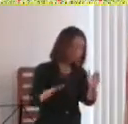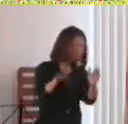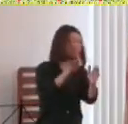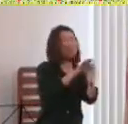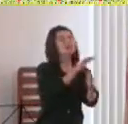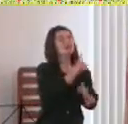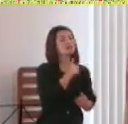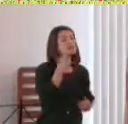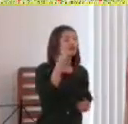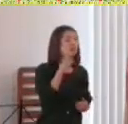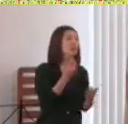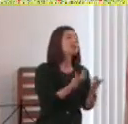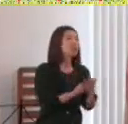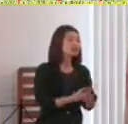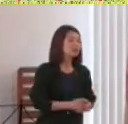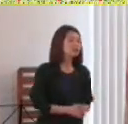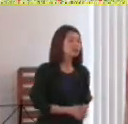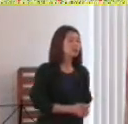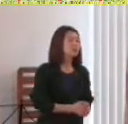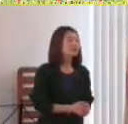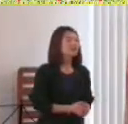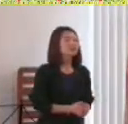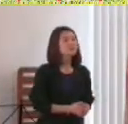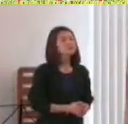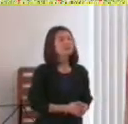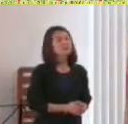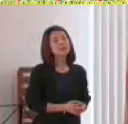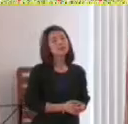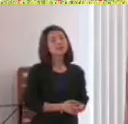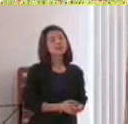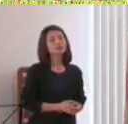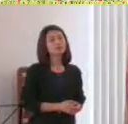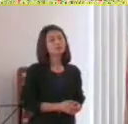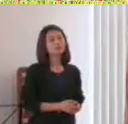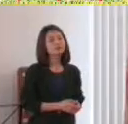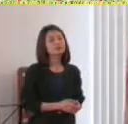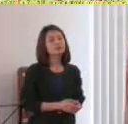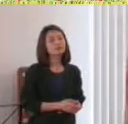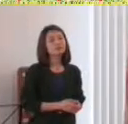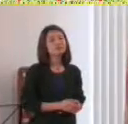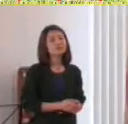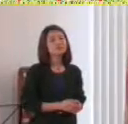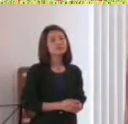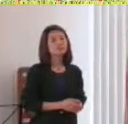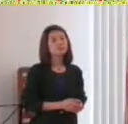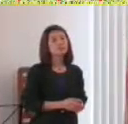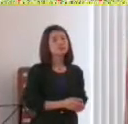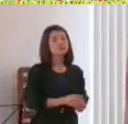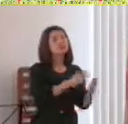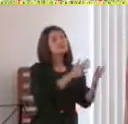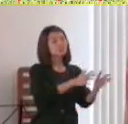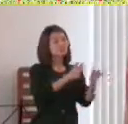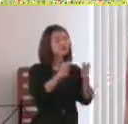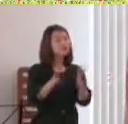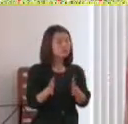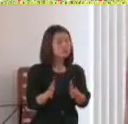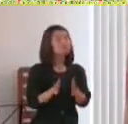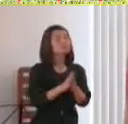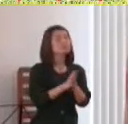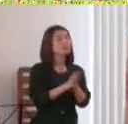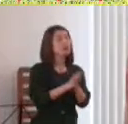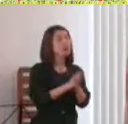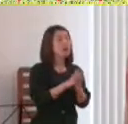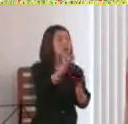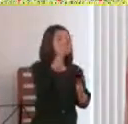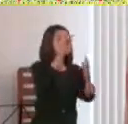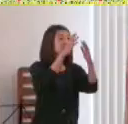イエス様を神殿に、まあ、いわゆる宮詣ですけれども連れて行った時にですね、これも先